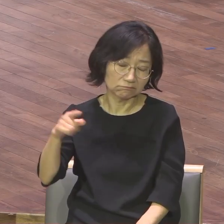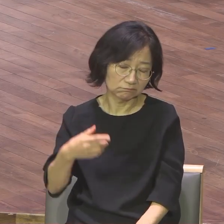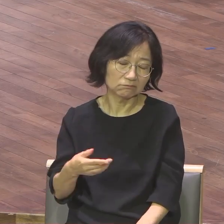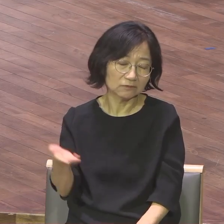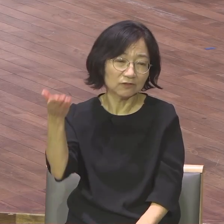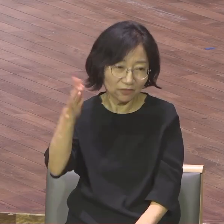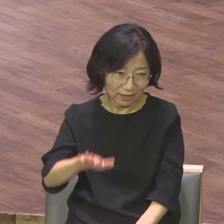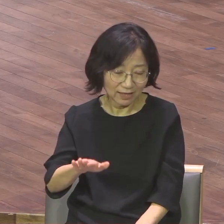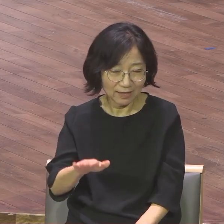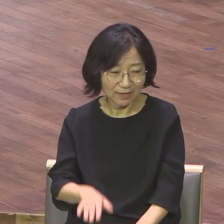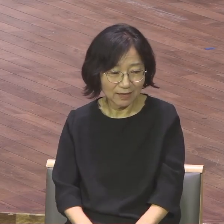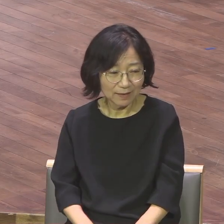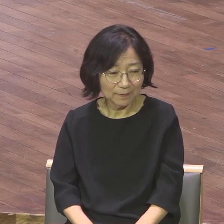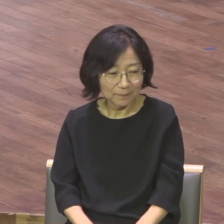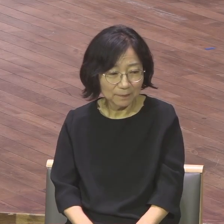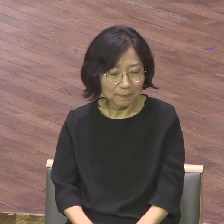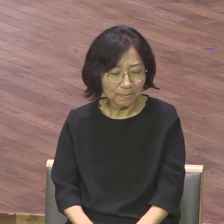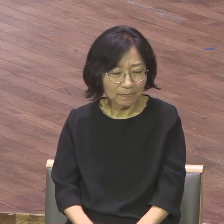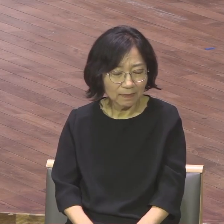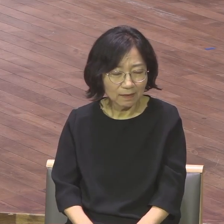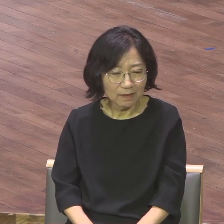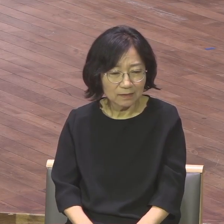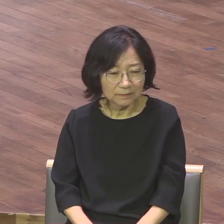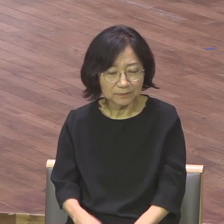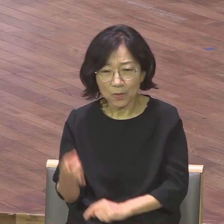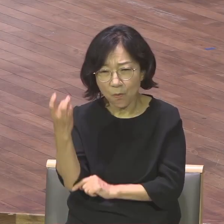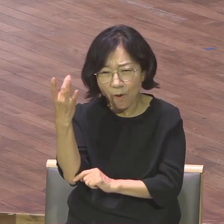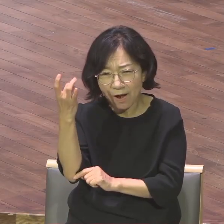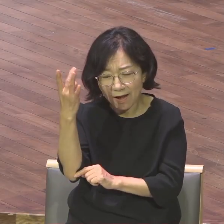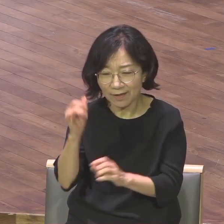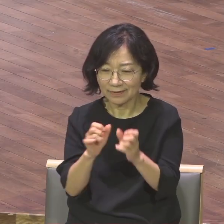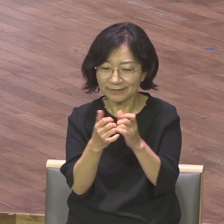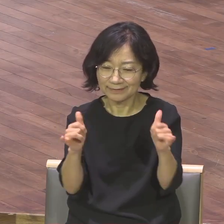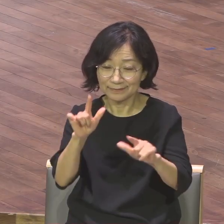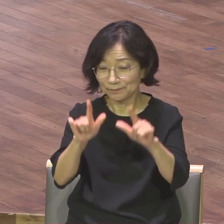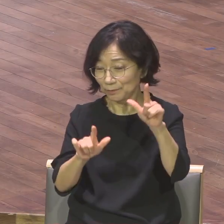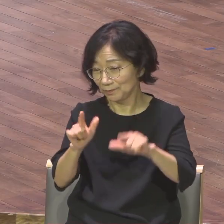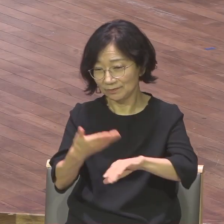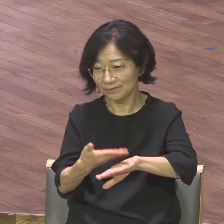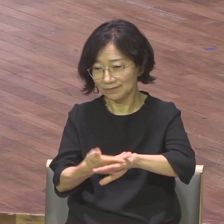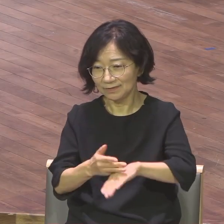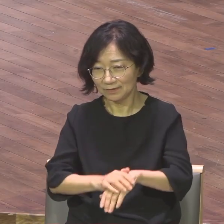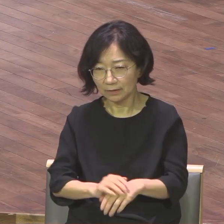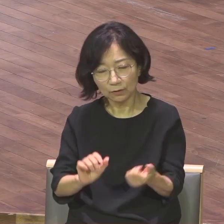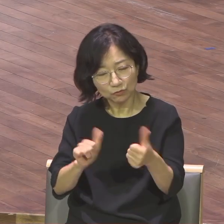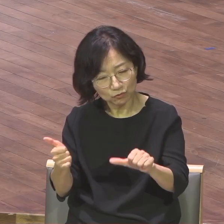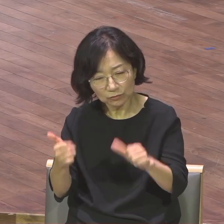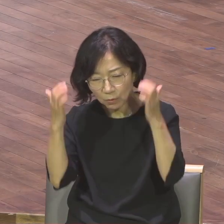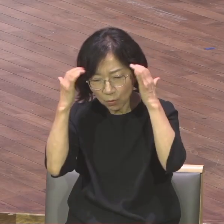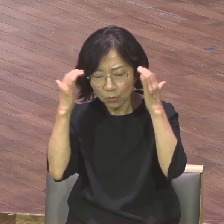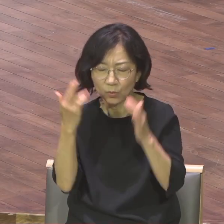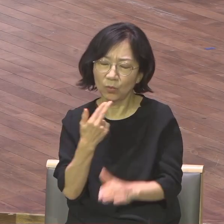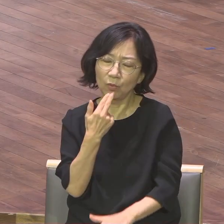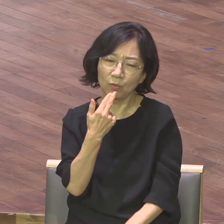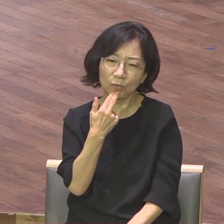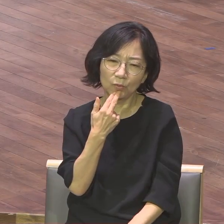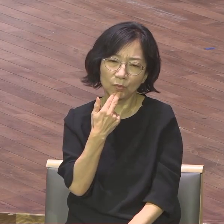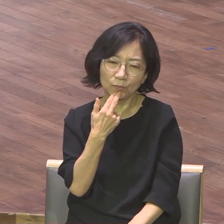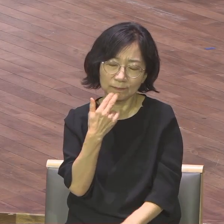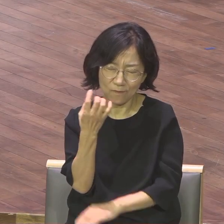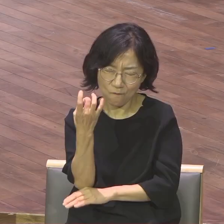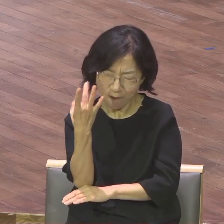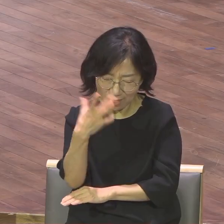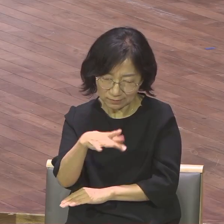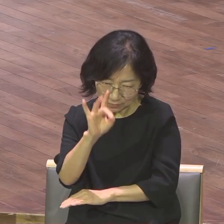원래 우리 인간은 전혀 이렇지 않았어요. 죽음, 고통 없었어요.